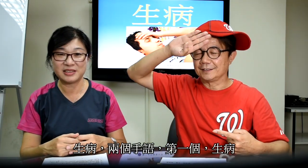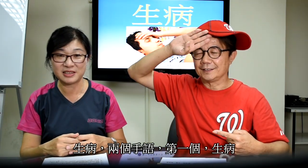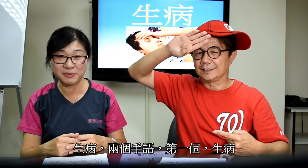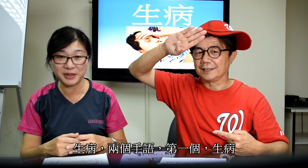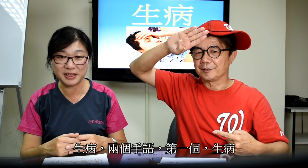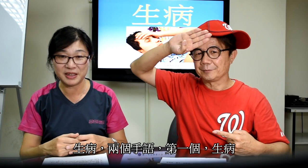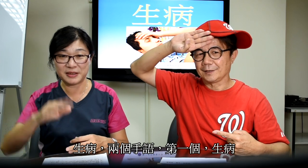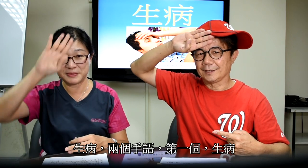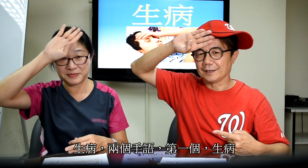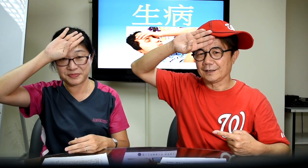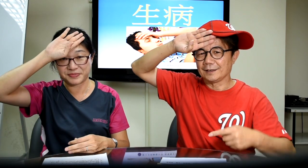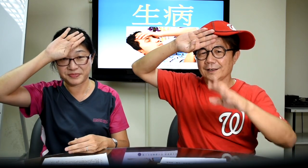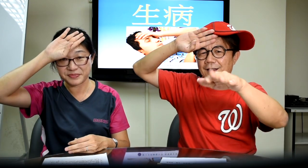生病，